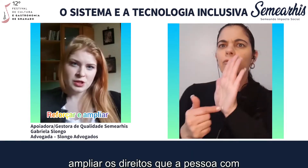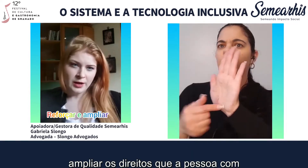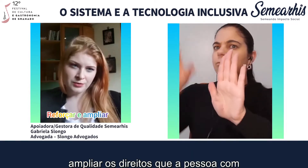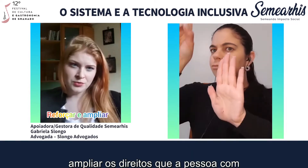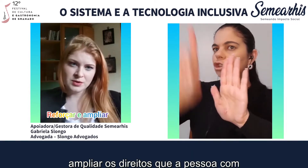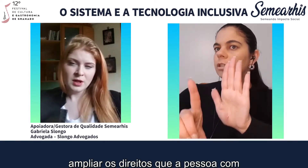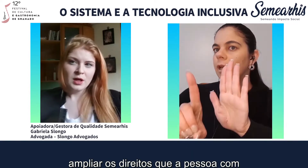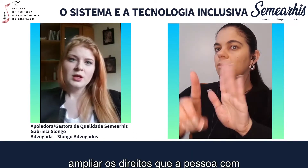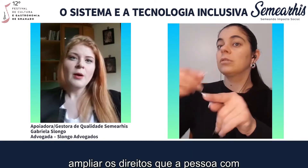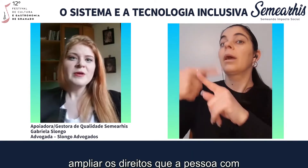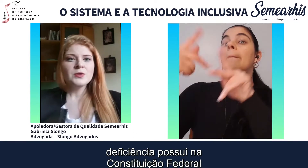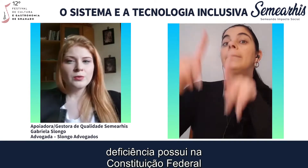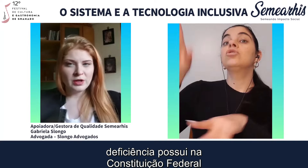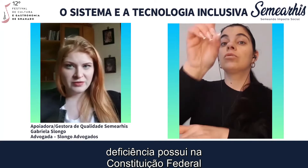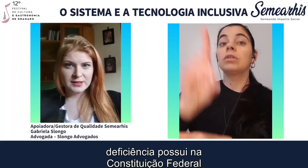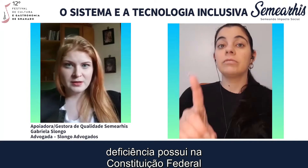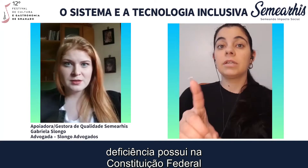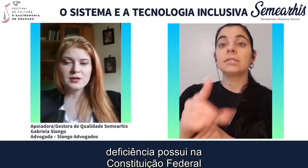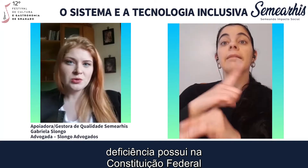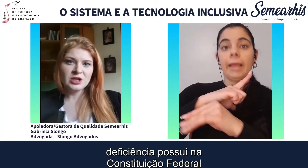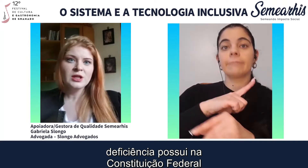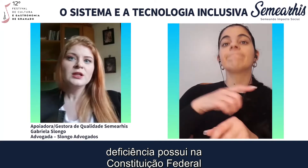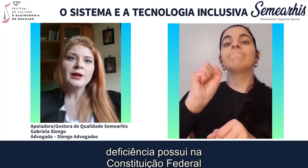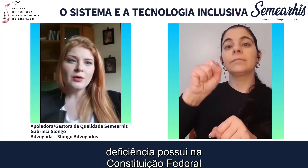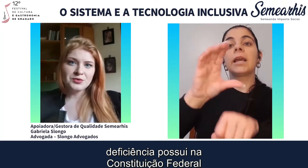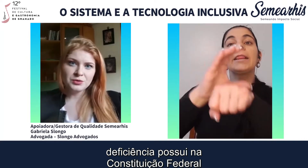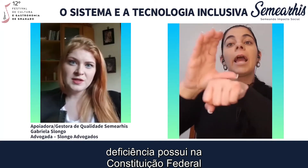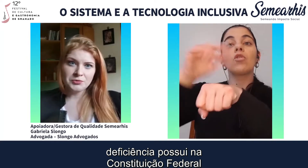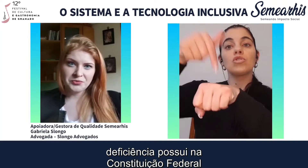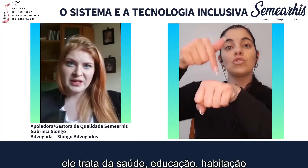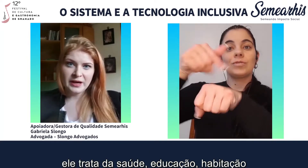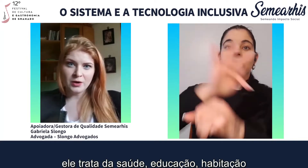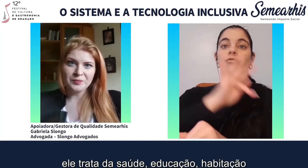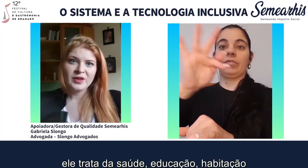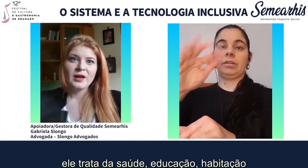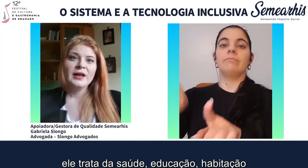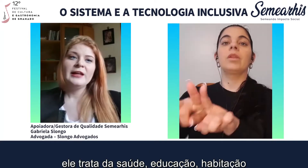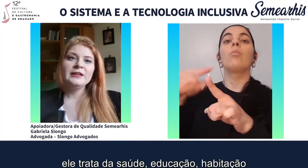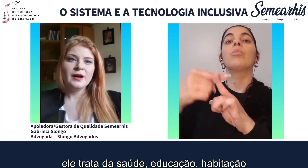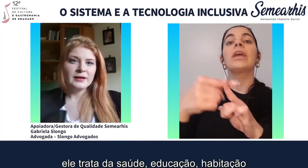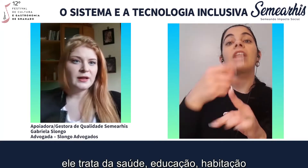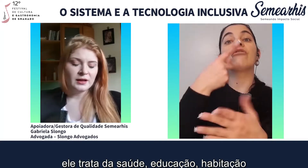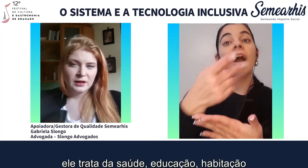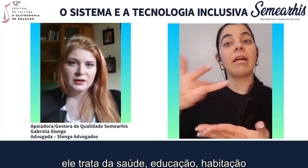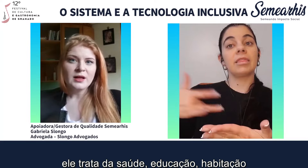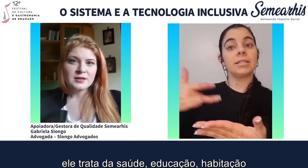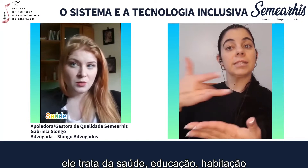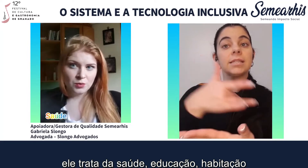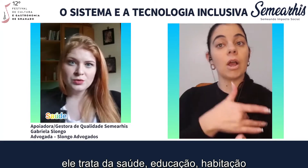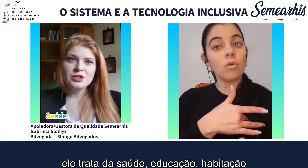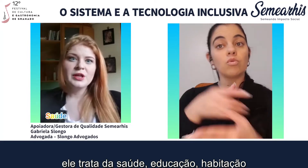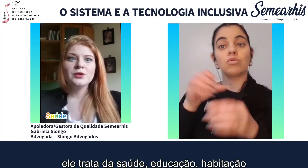os direitos que a pessoa com deficiência possui na Constituição Federal. Ele trata